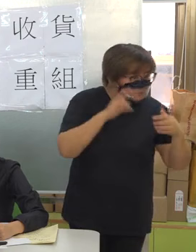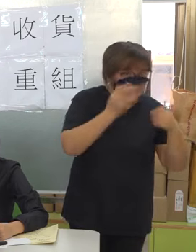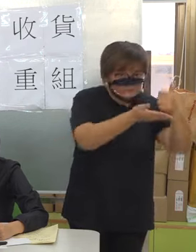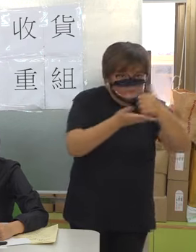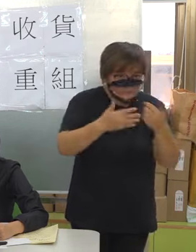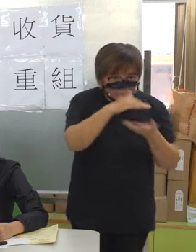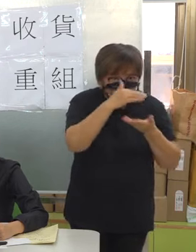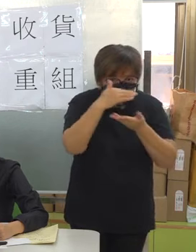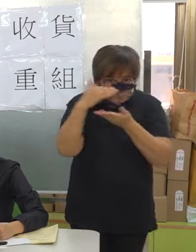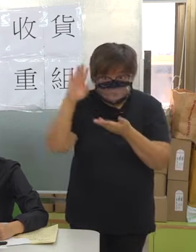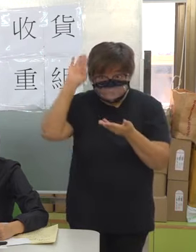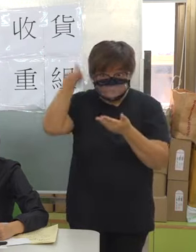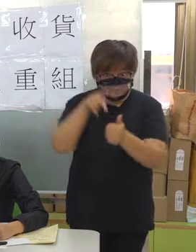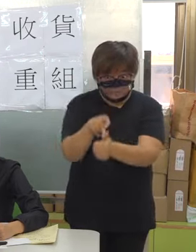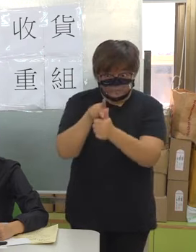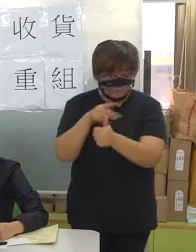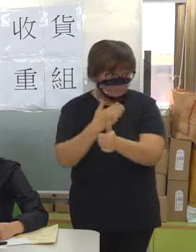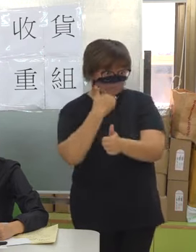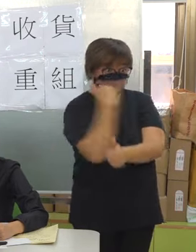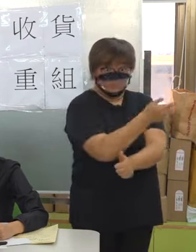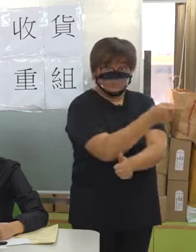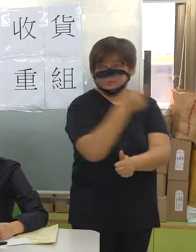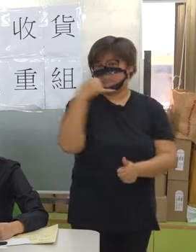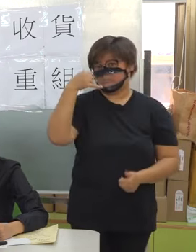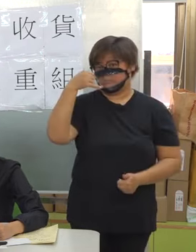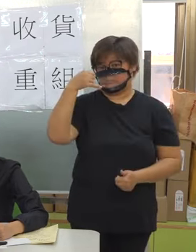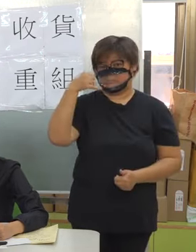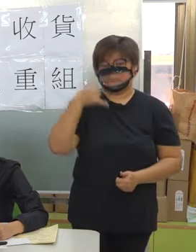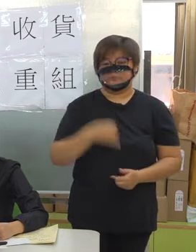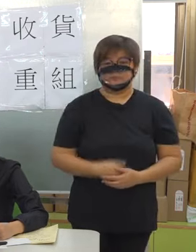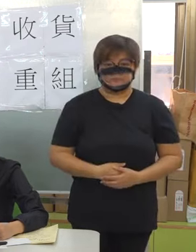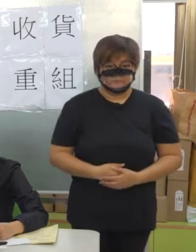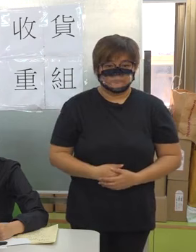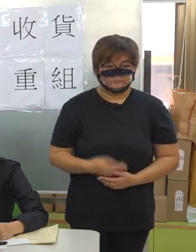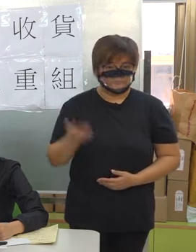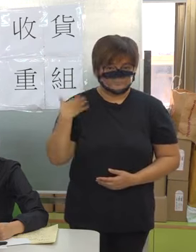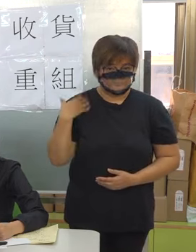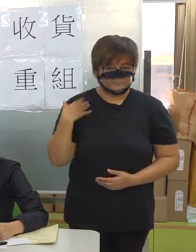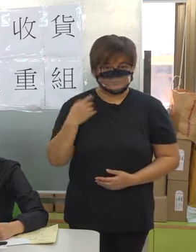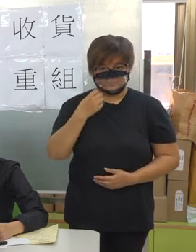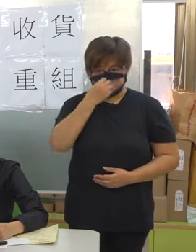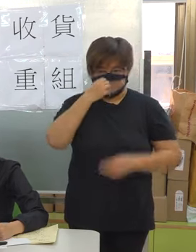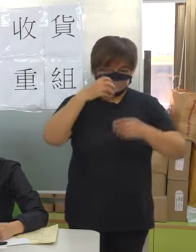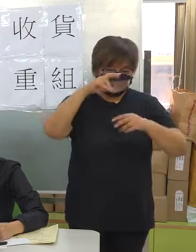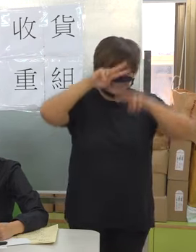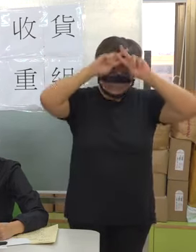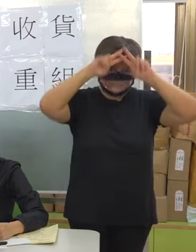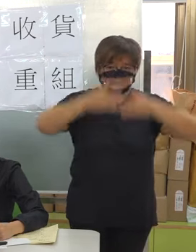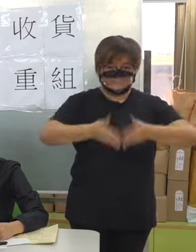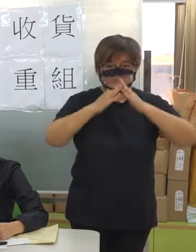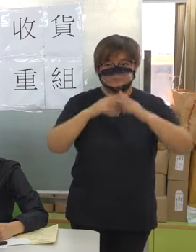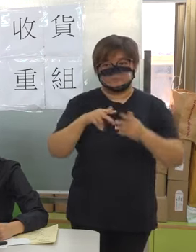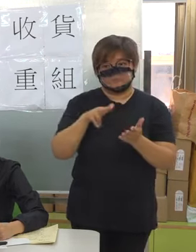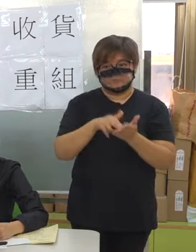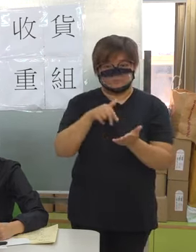年以來，港共政府亦都曾經五次引用這個條例成立委員會，調查對象包括近期